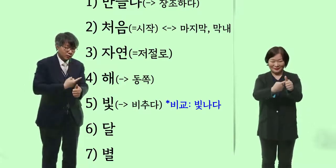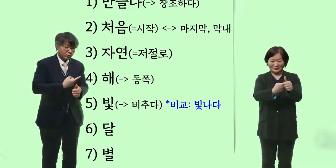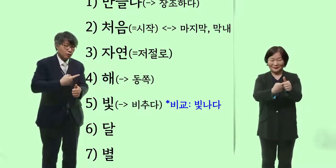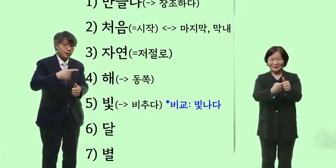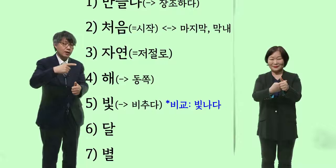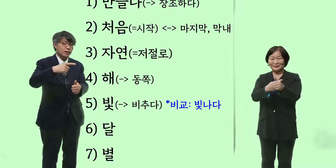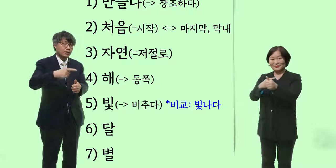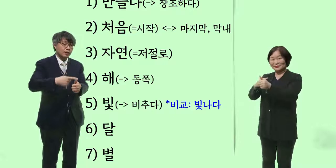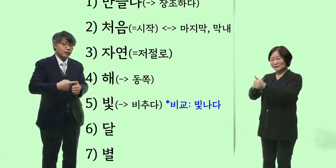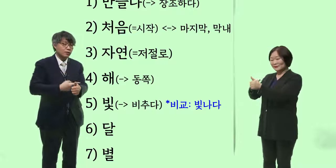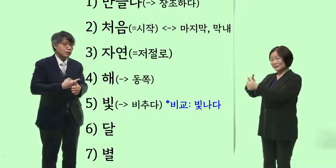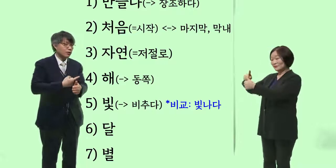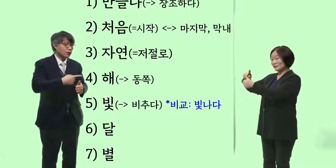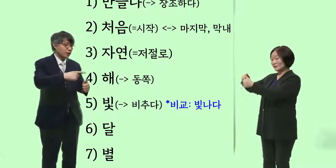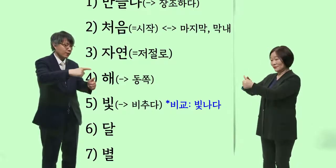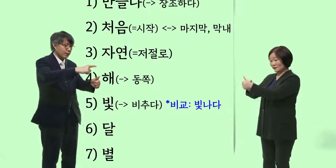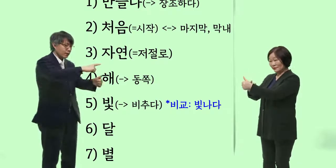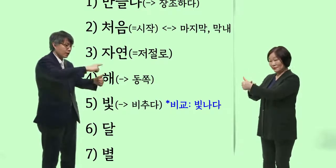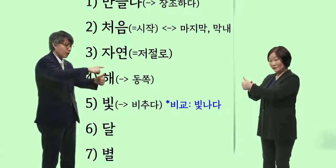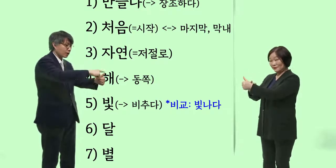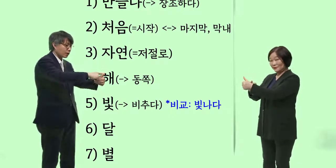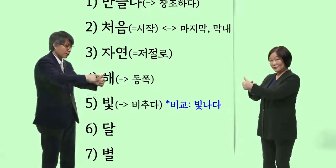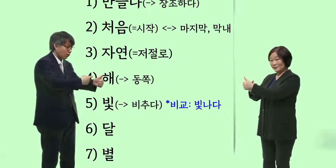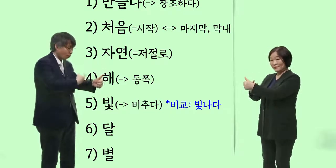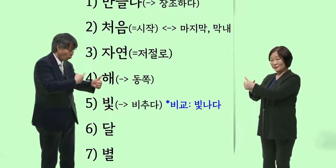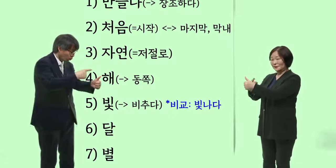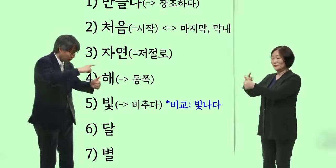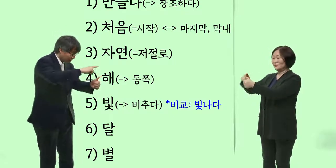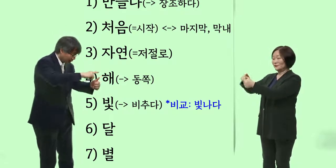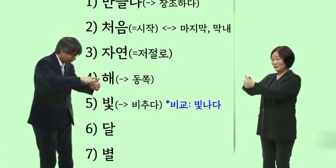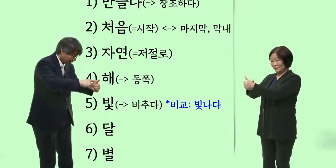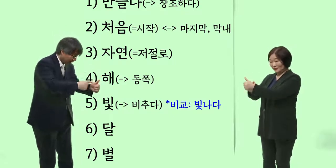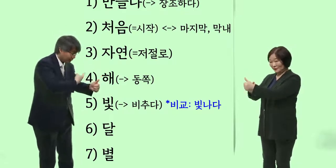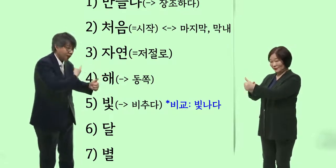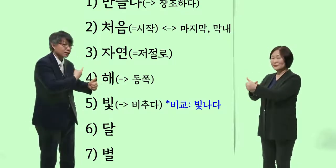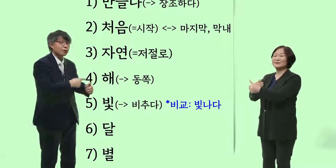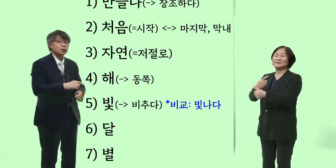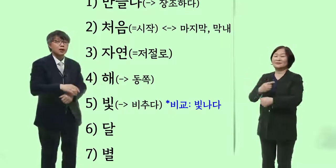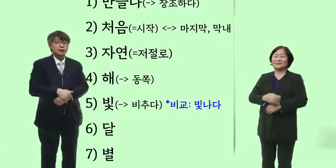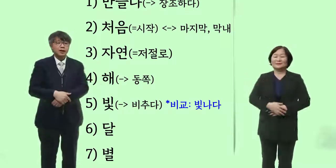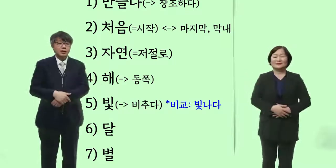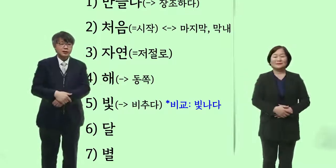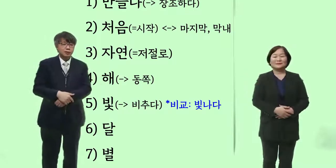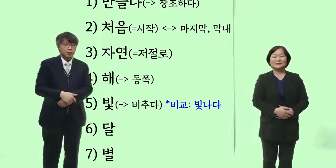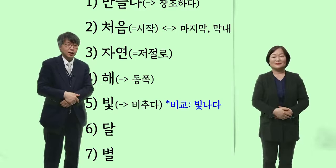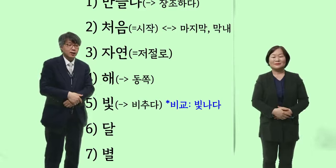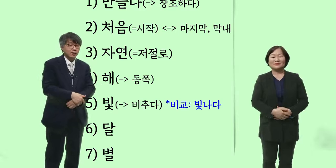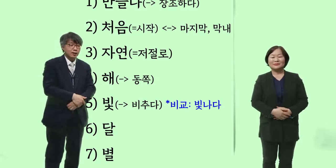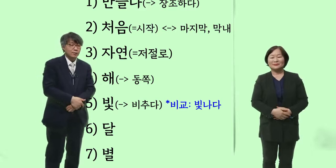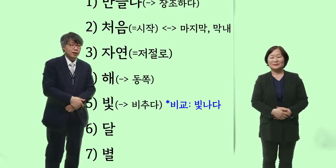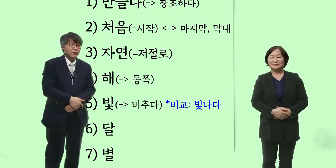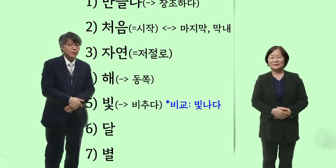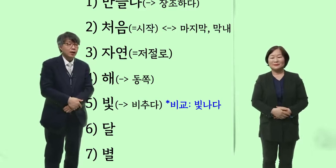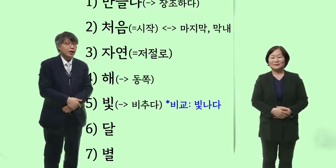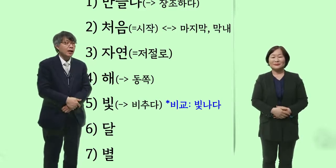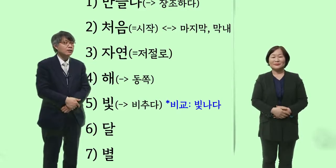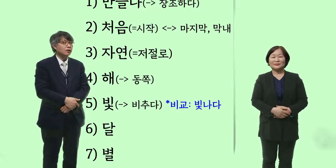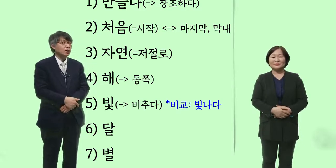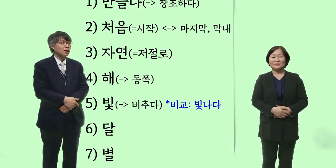저절로 자연적으로 이렇게 자 이렇게 이렇게 싹 이렇게 그대로 따라가는 거라고 생각하시면 되겠습니다. 해는 어떻게